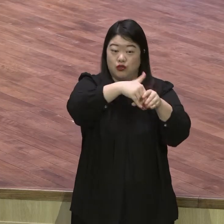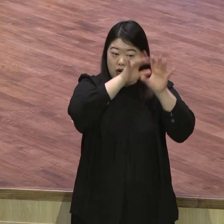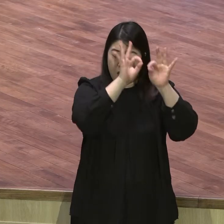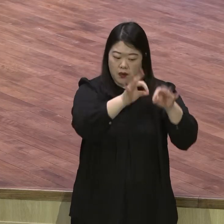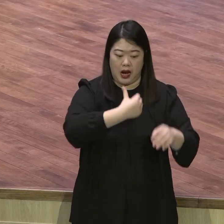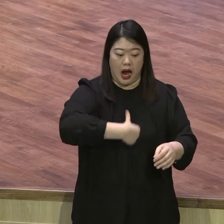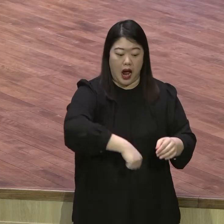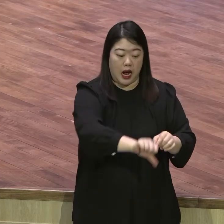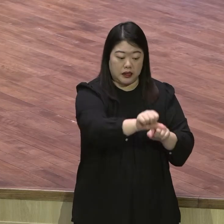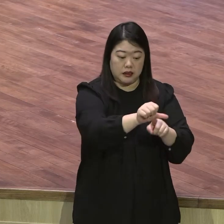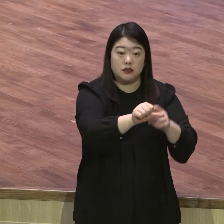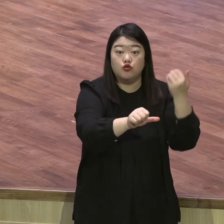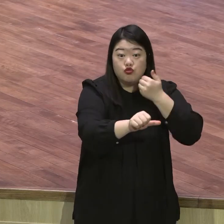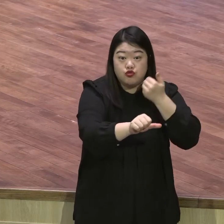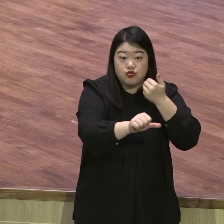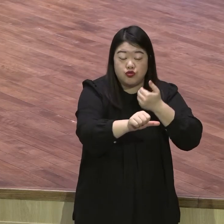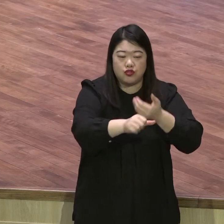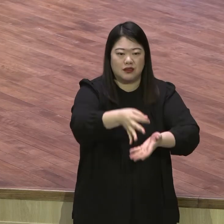뜻이에요.